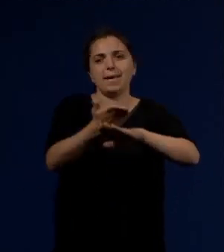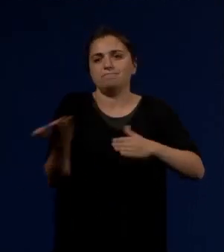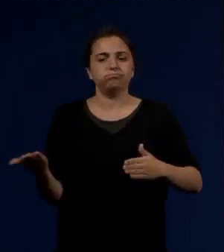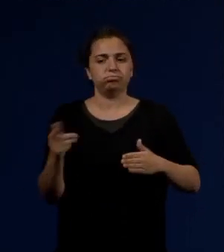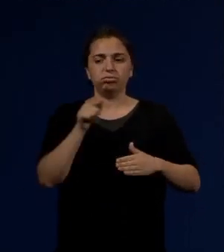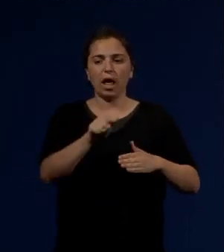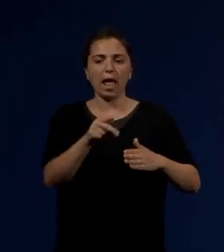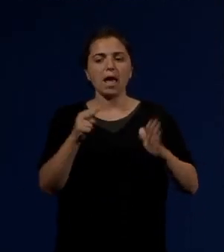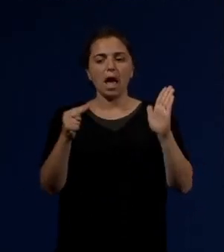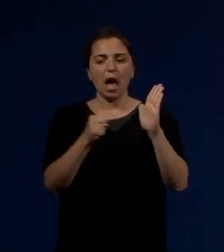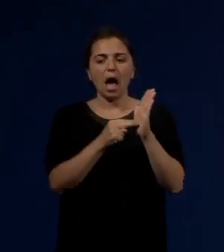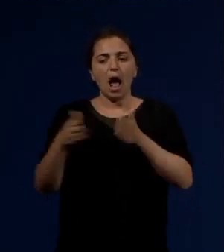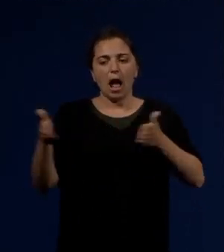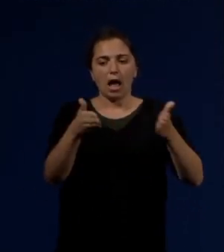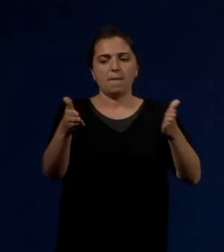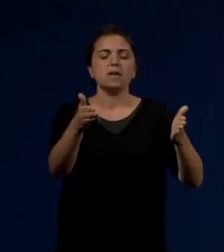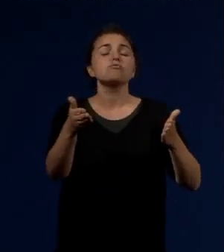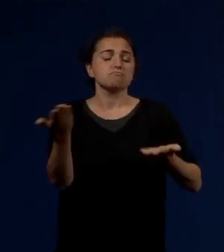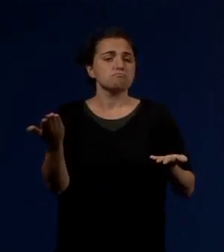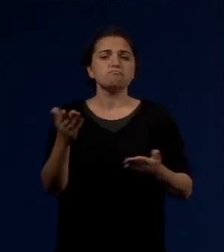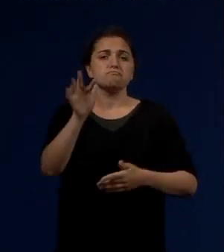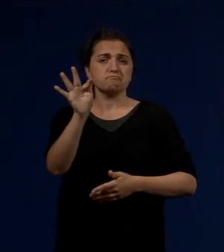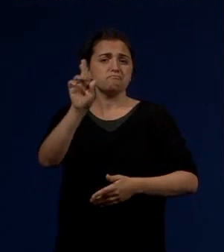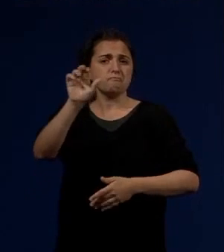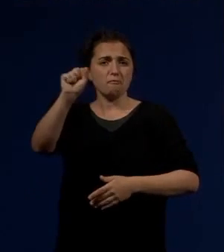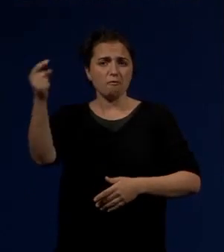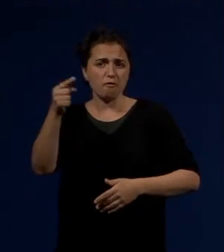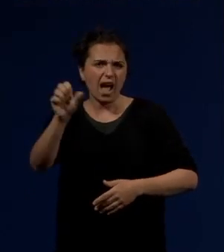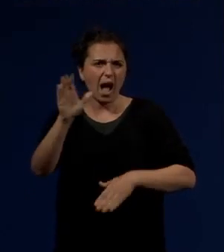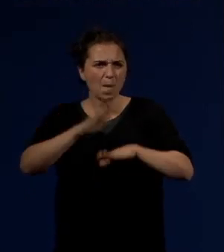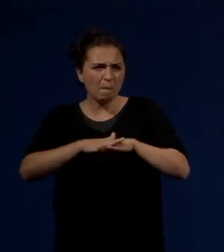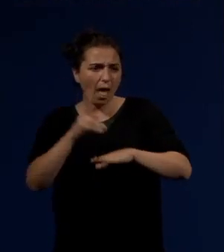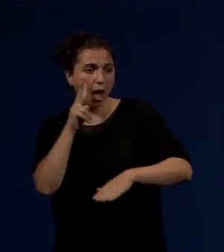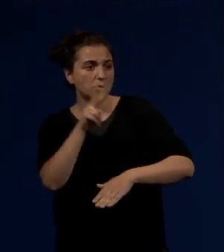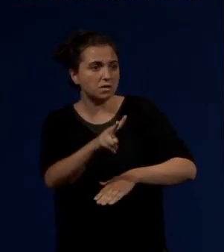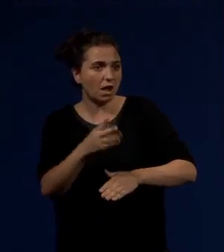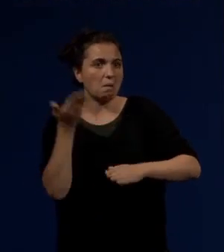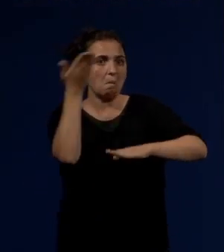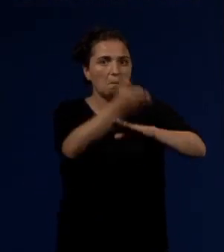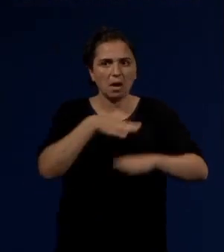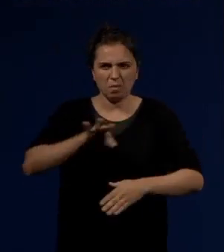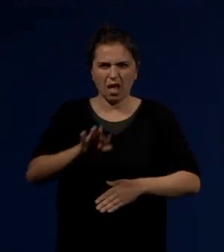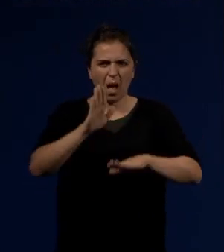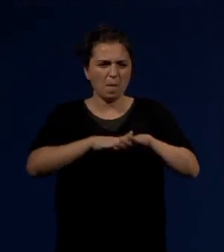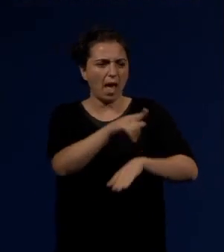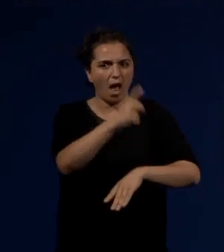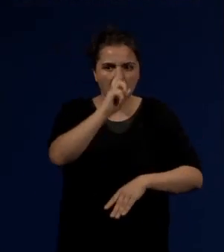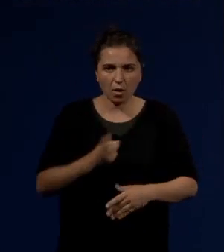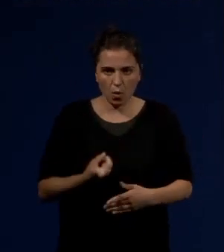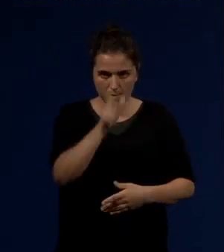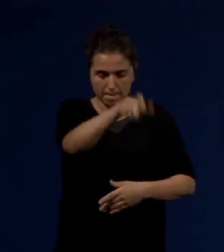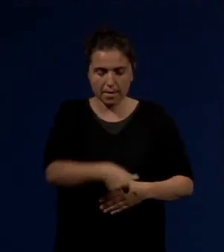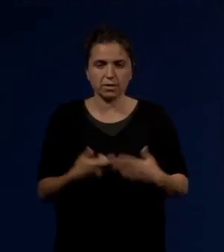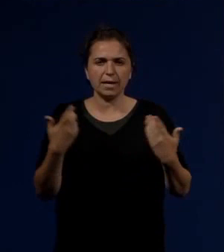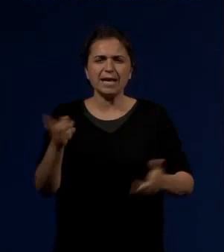fora un faraón exipcio que facía esas esfinxes para que foran visitadas e a xente se acordara del. Seguimos tamén